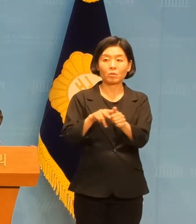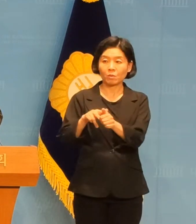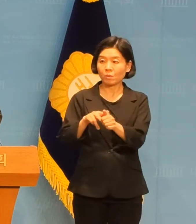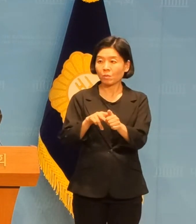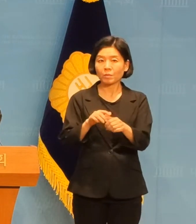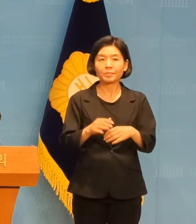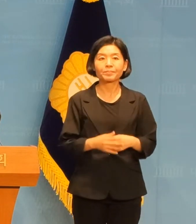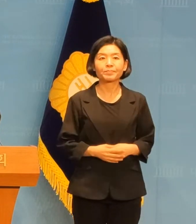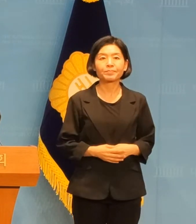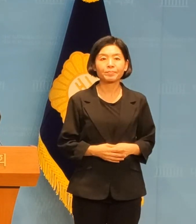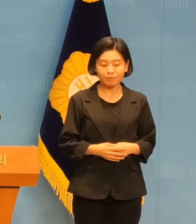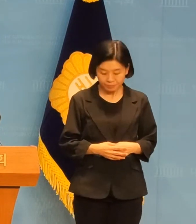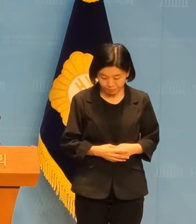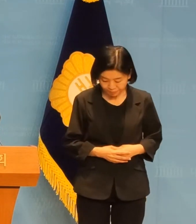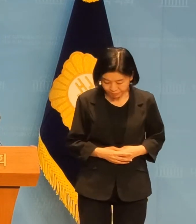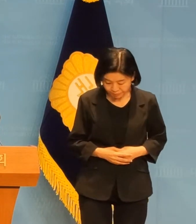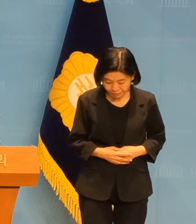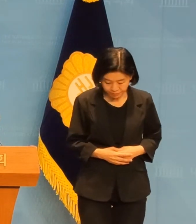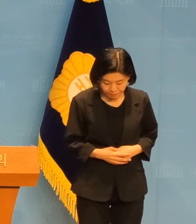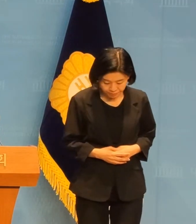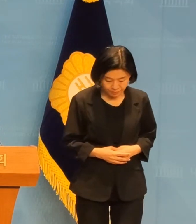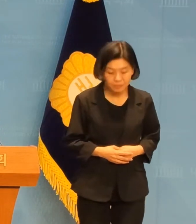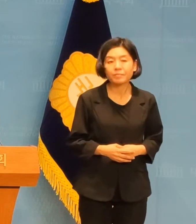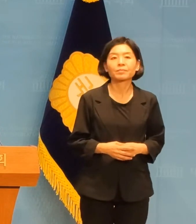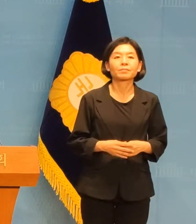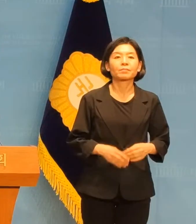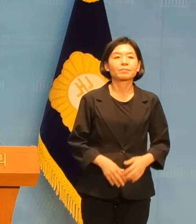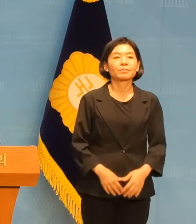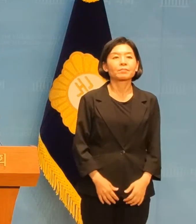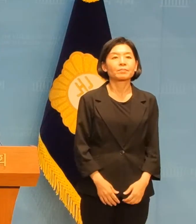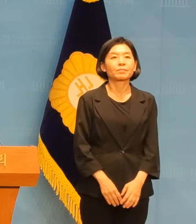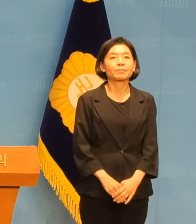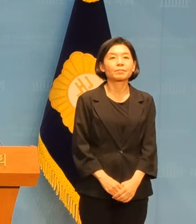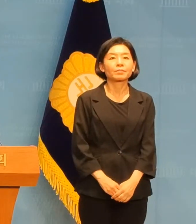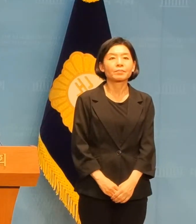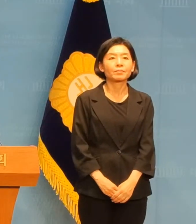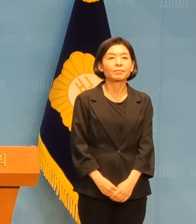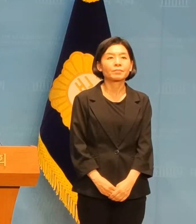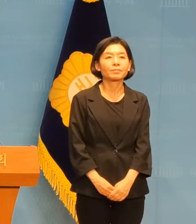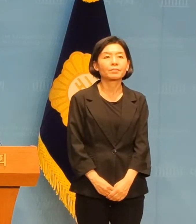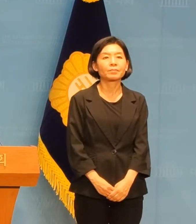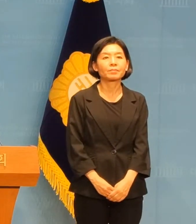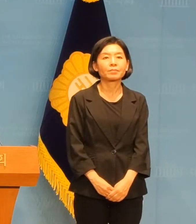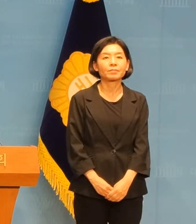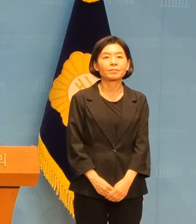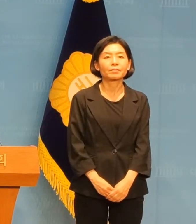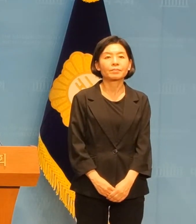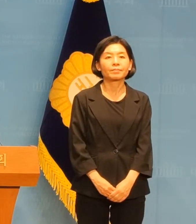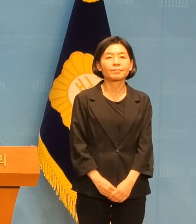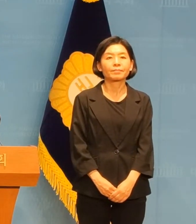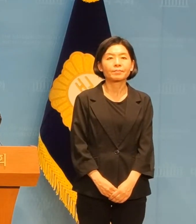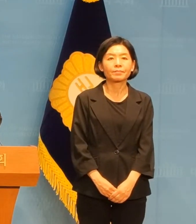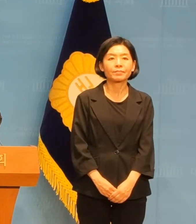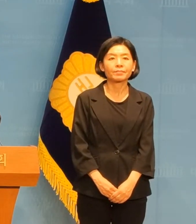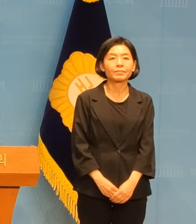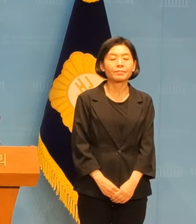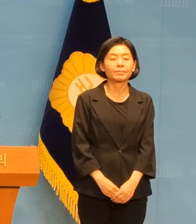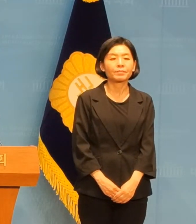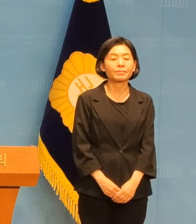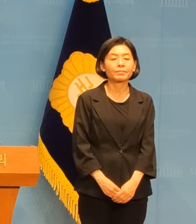카메라 기자님, 제가 어디를 볼까요? 주시하는 저쪽에요. 예,